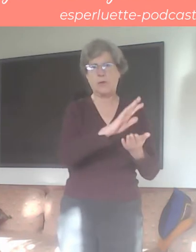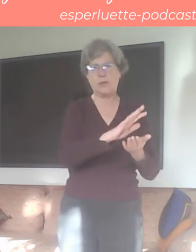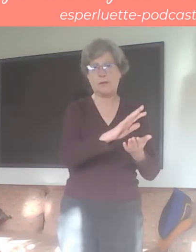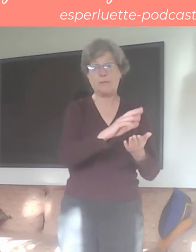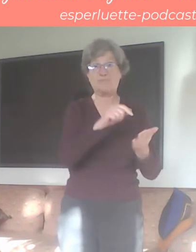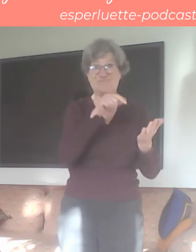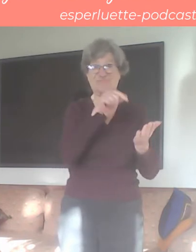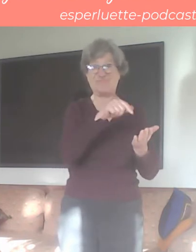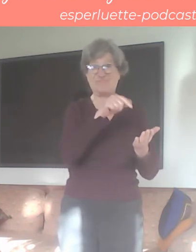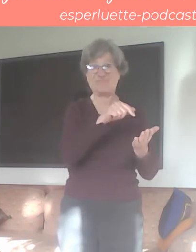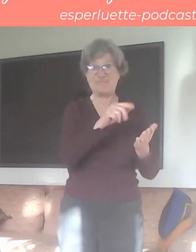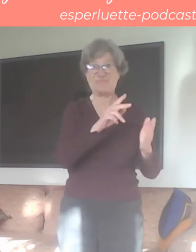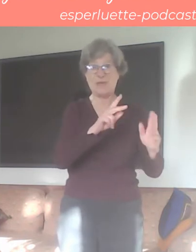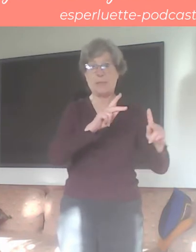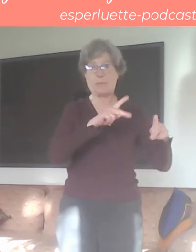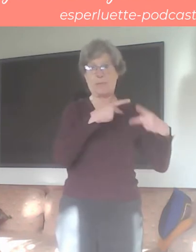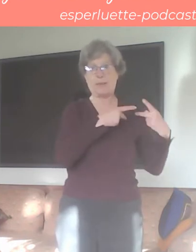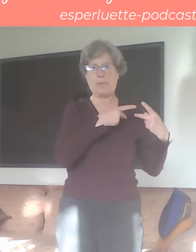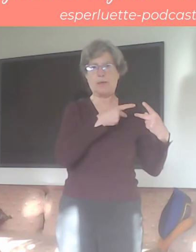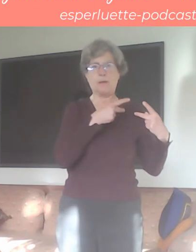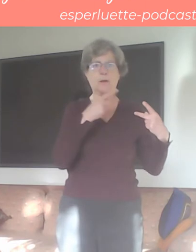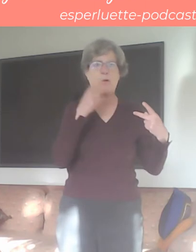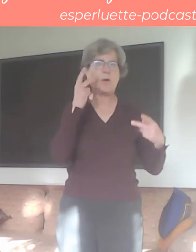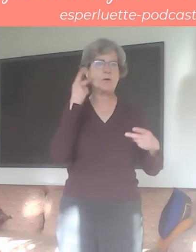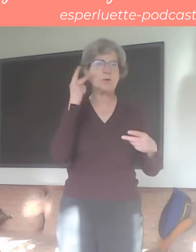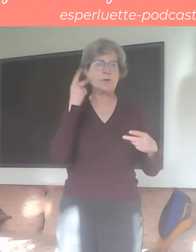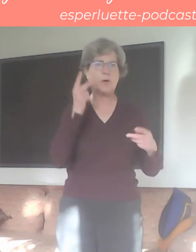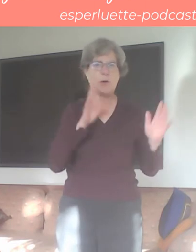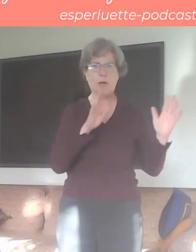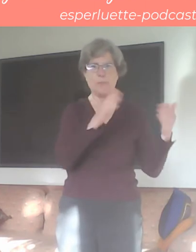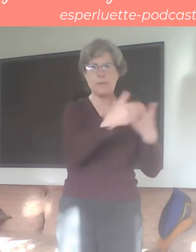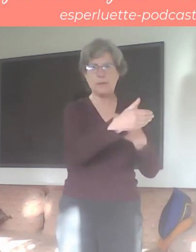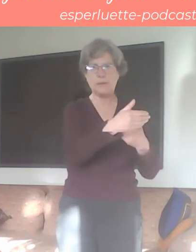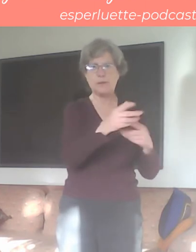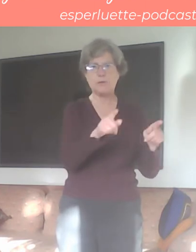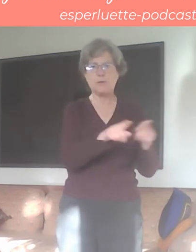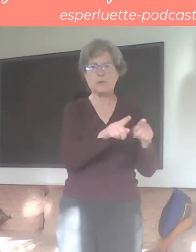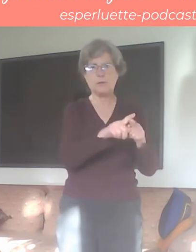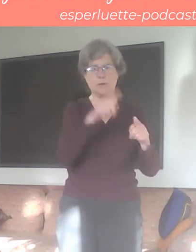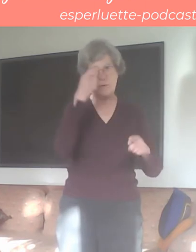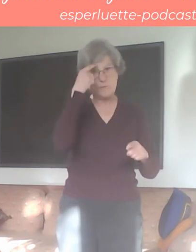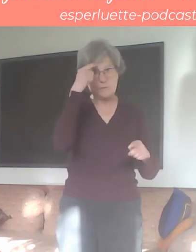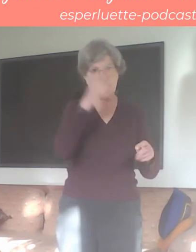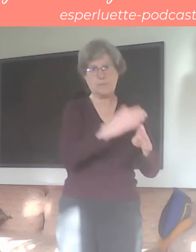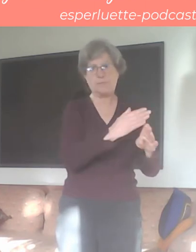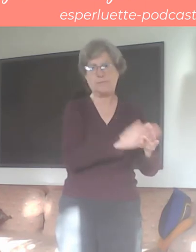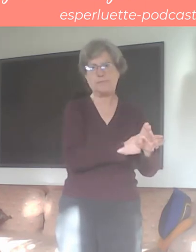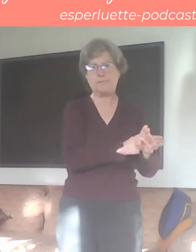Il y en a pas beaucoup, mais il y en a. Donc, mais même ceux-là, ils appréhendent le monde. Donc, ils ont une langue maternelle signée, ce qui